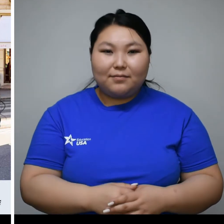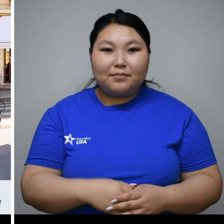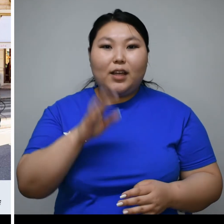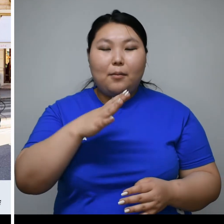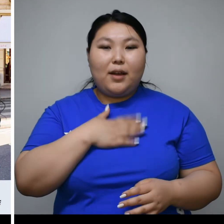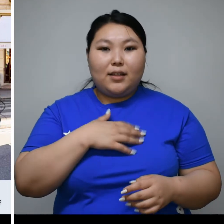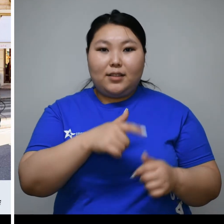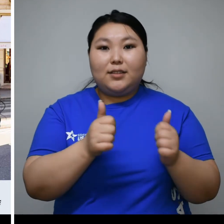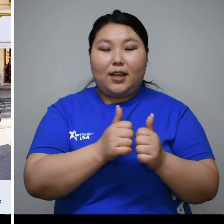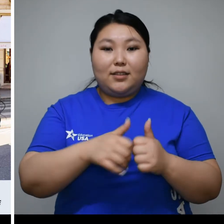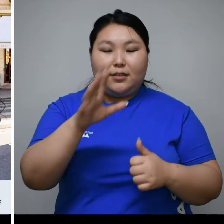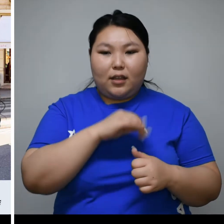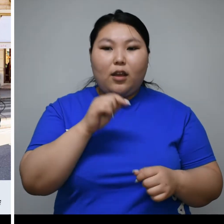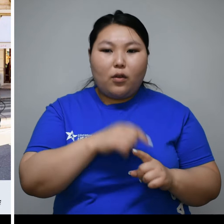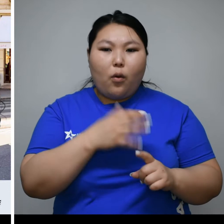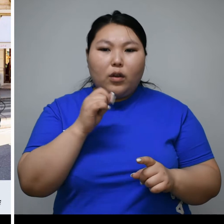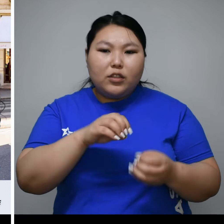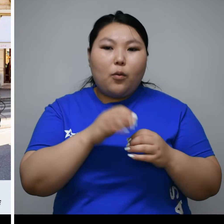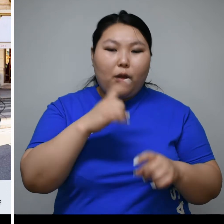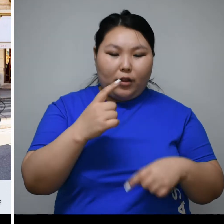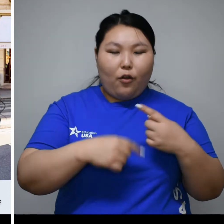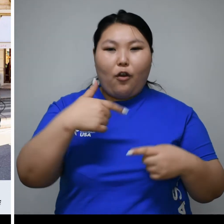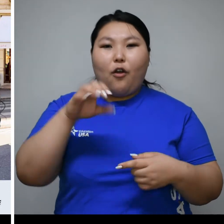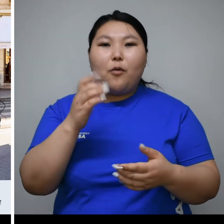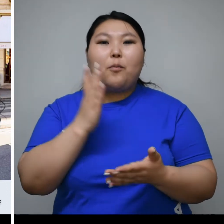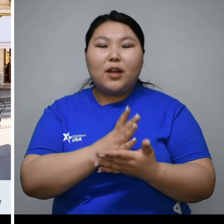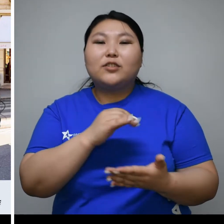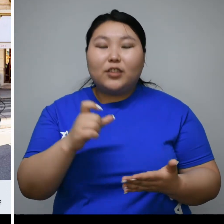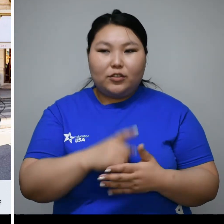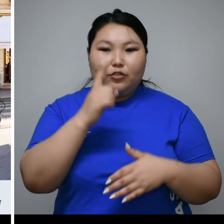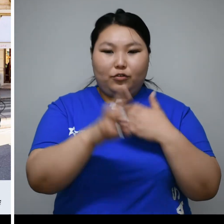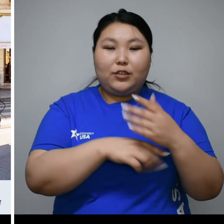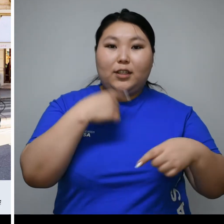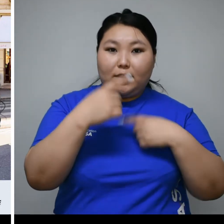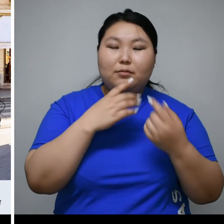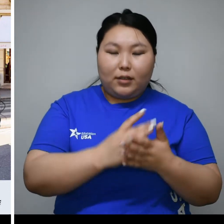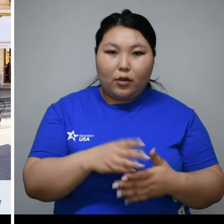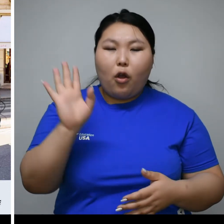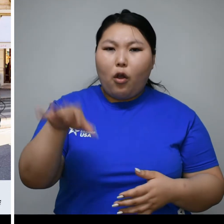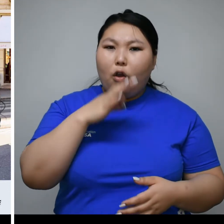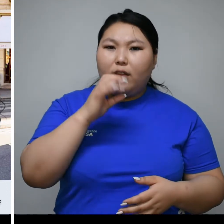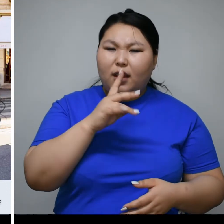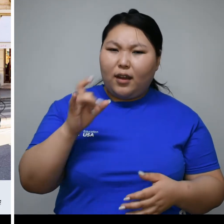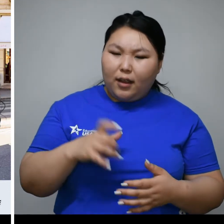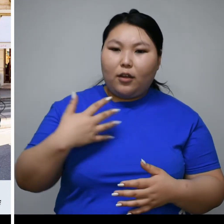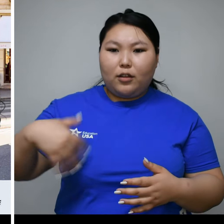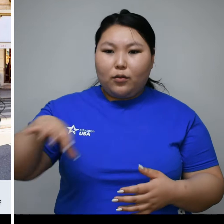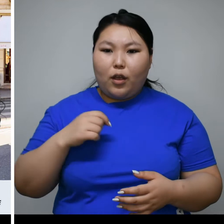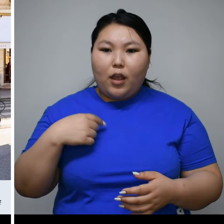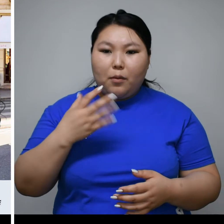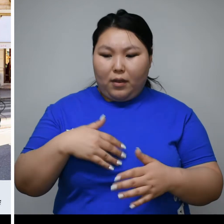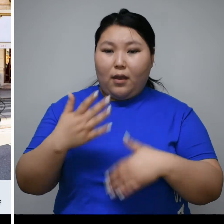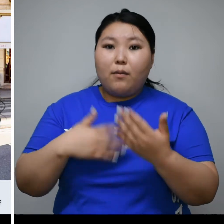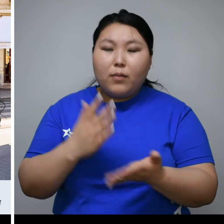л та. Тэгээд манай найзууд энэ уг нь ингэсэн болвол илүү гоё яах вэ гэж нэг өдөр ярьж агаад үнээрээ хідүүлээ одоо